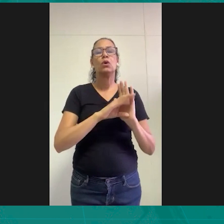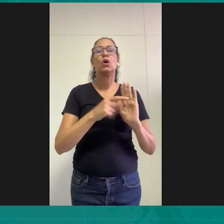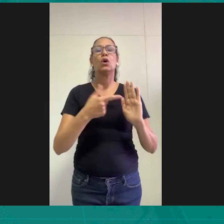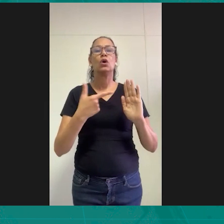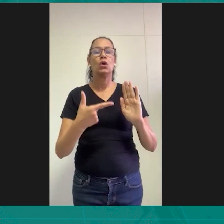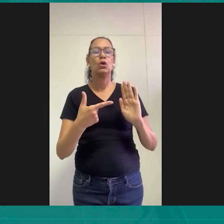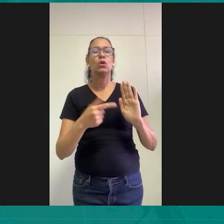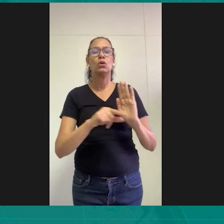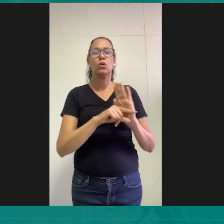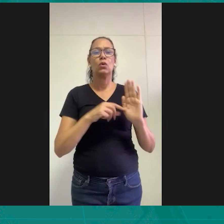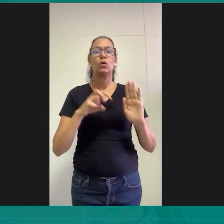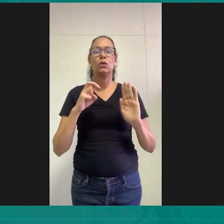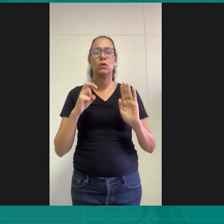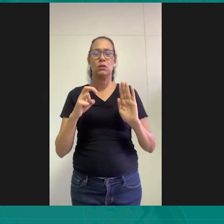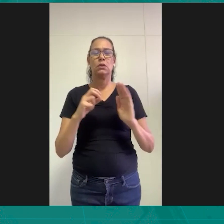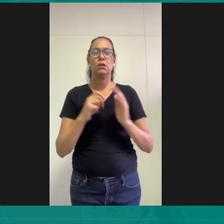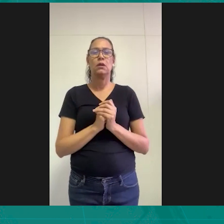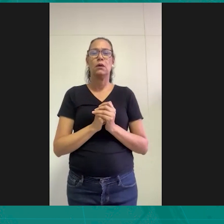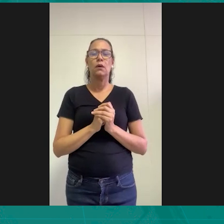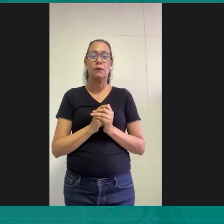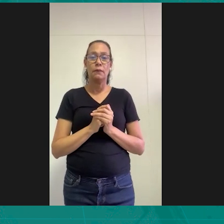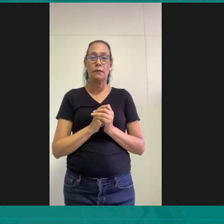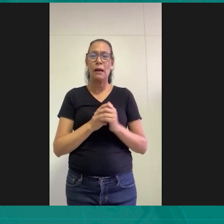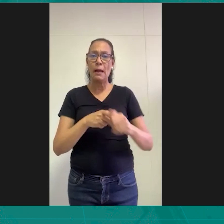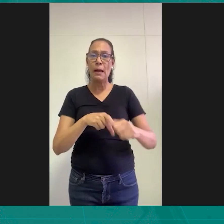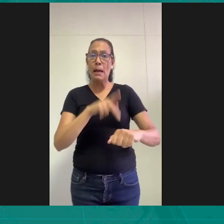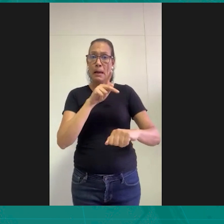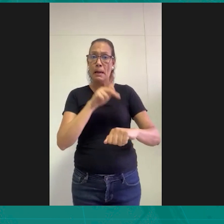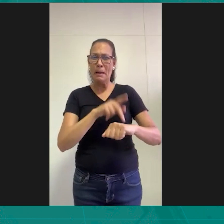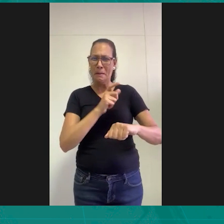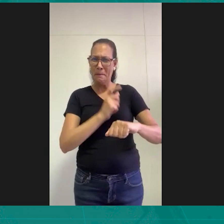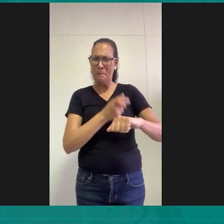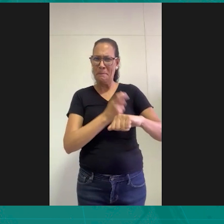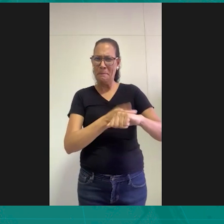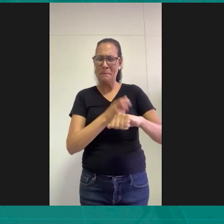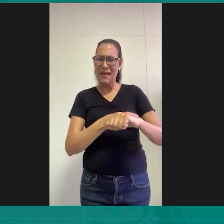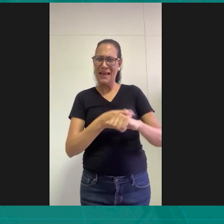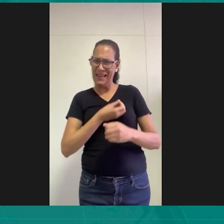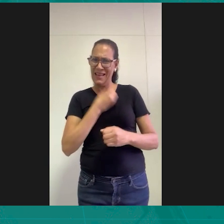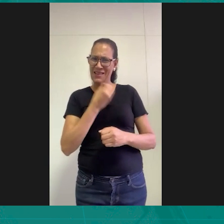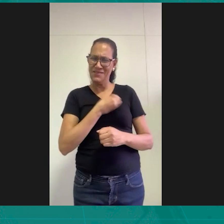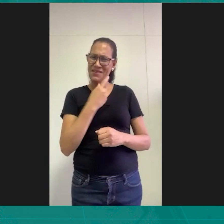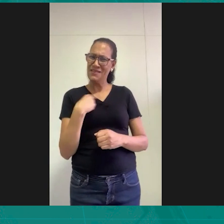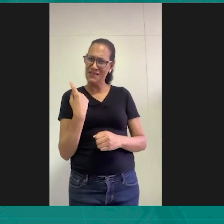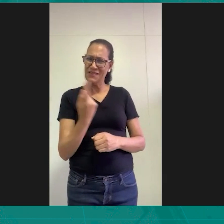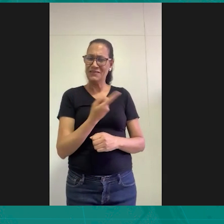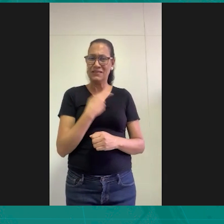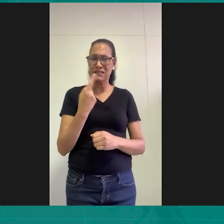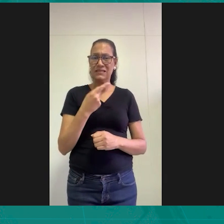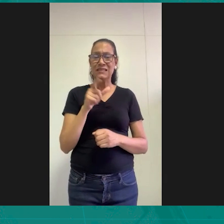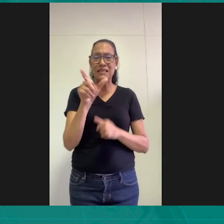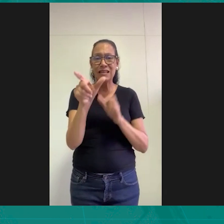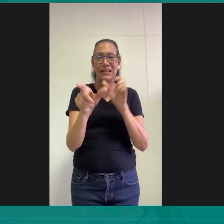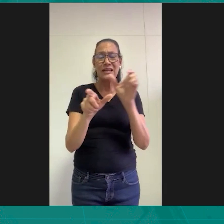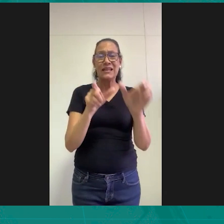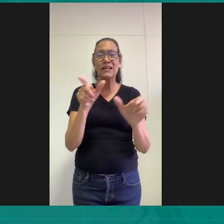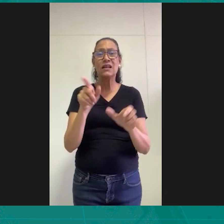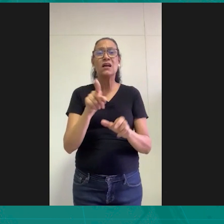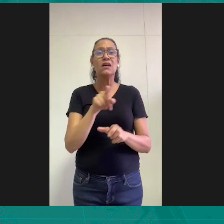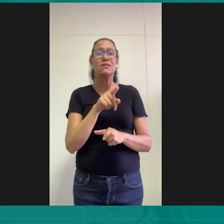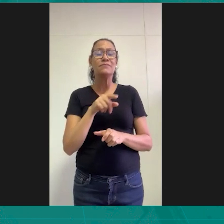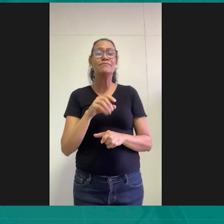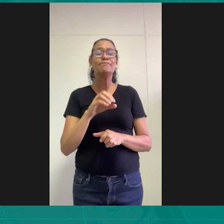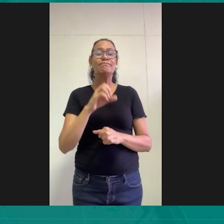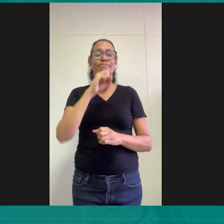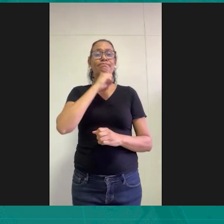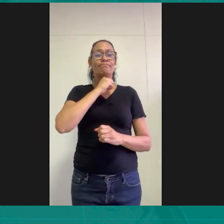que vivem, sois edificados casa espiritual, para ser de sacerdócio santo, a fim